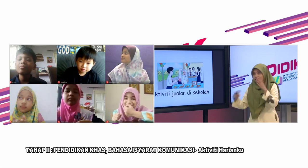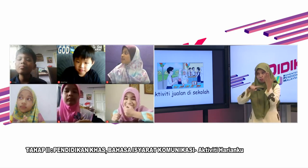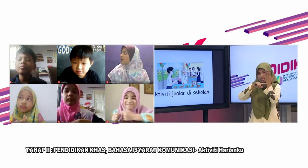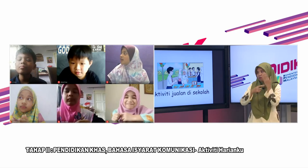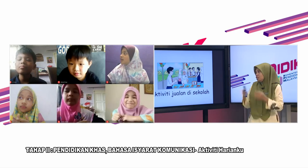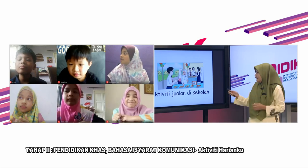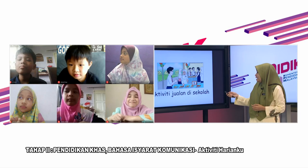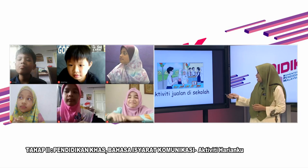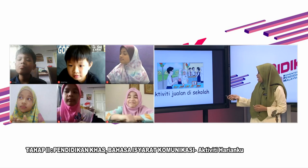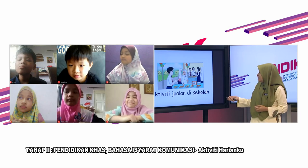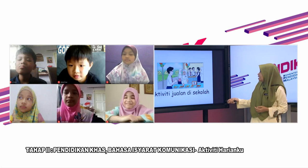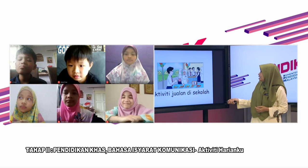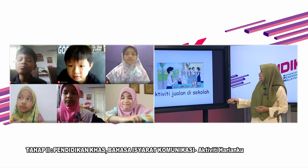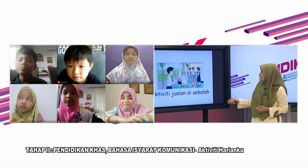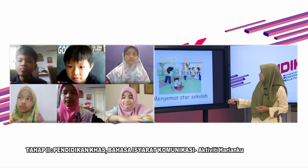Kita mula semula eh.